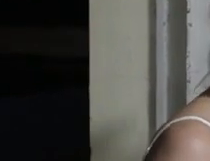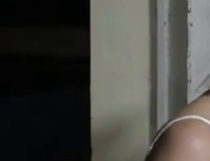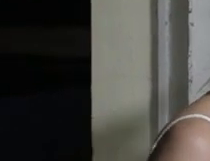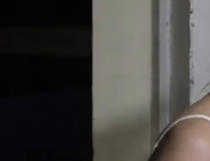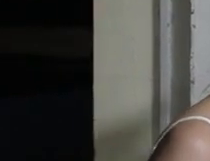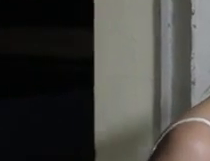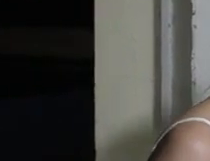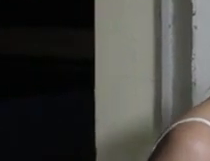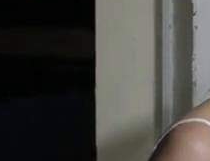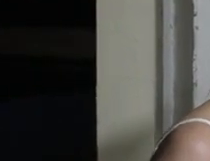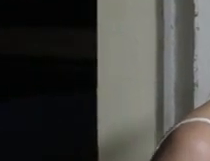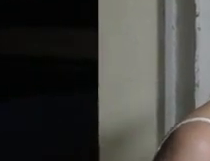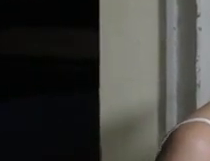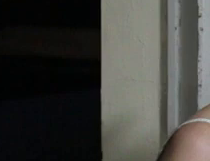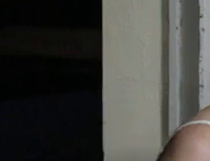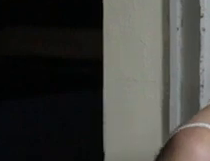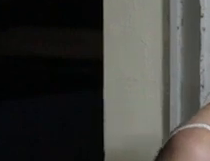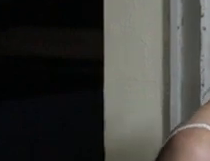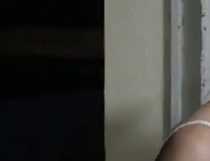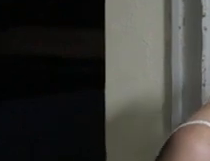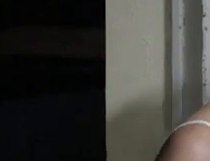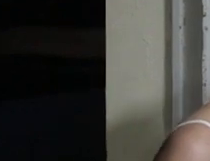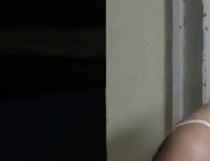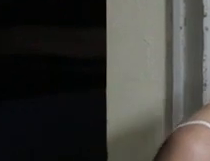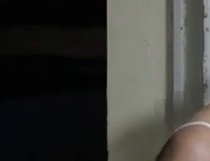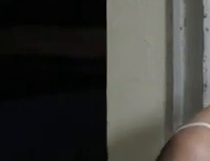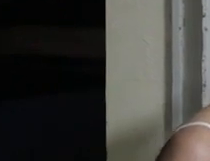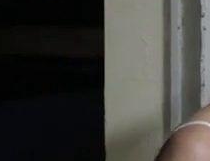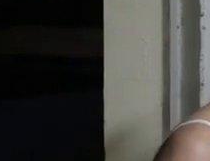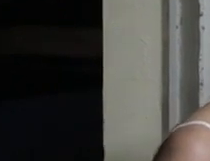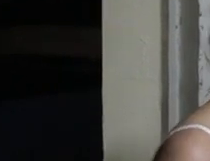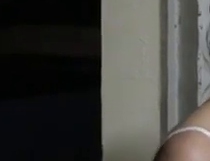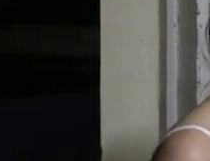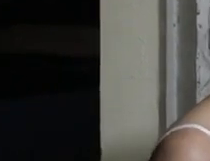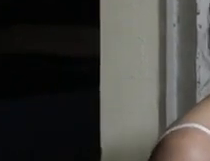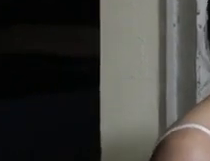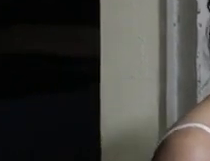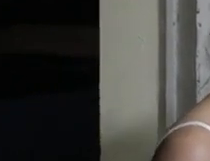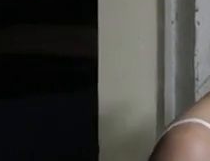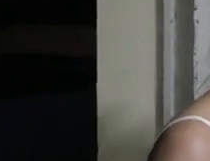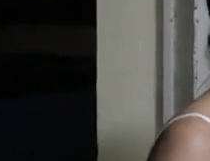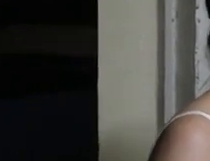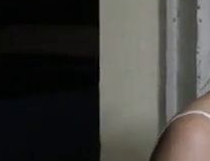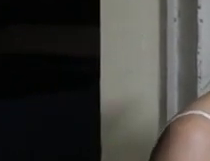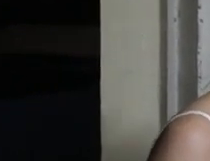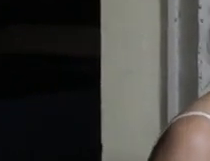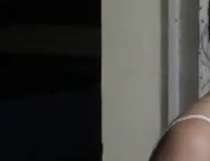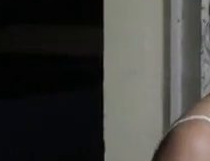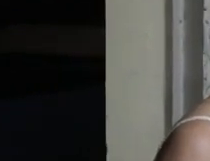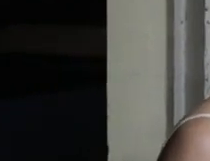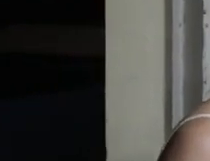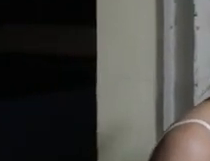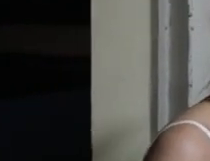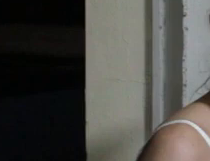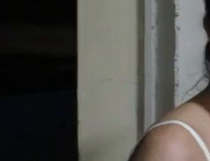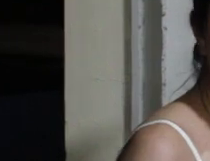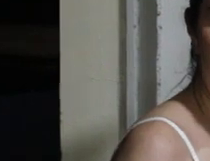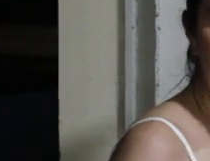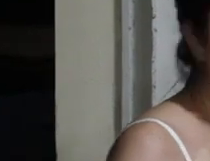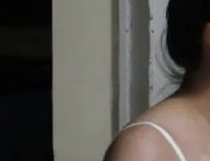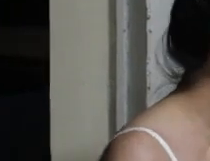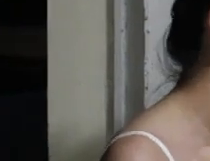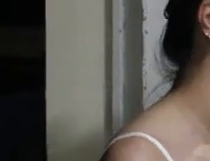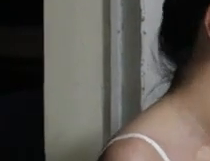Teve um restauro, acho que uns 2, 3 anos ali, que pelo menos foi anunciado um restauro ali que começou, teve todo o investimento, eu não sei o que aconteceu com o restauro, porque